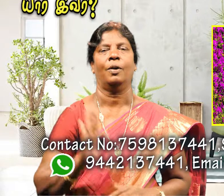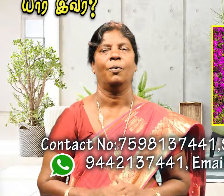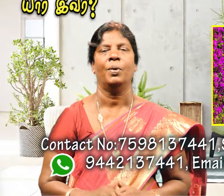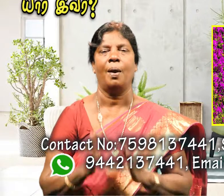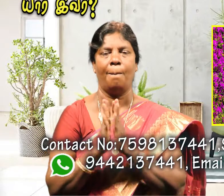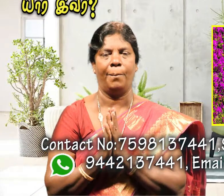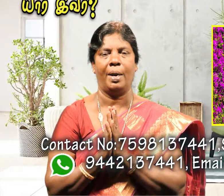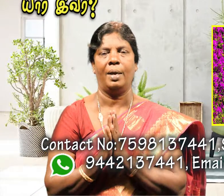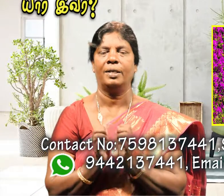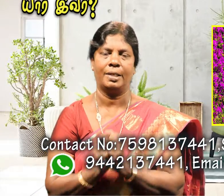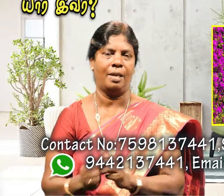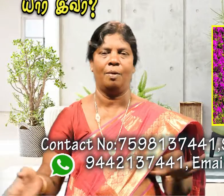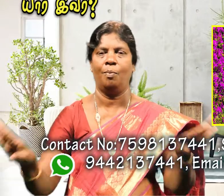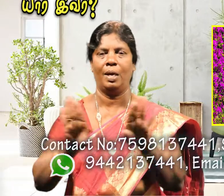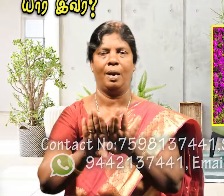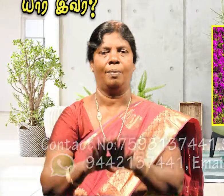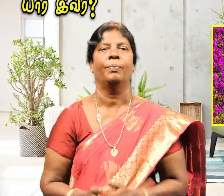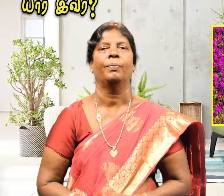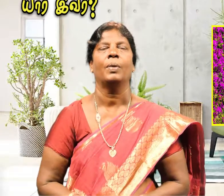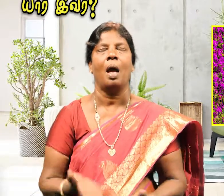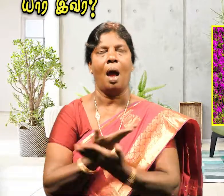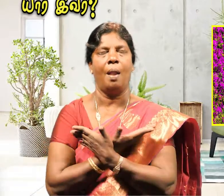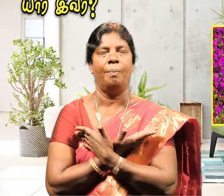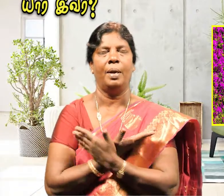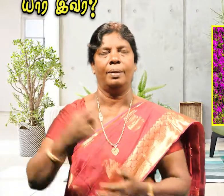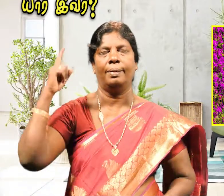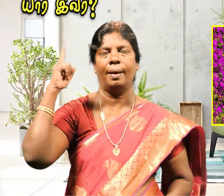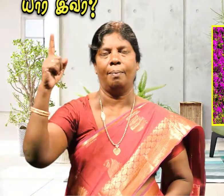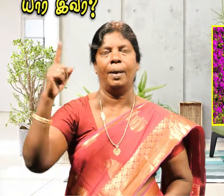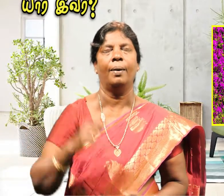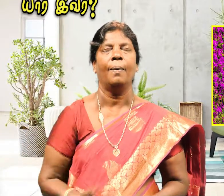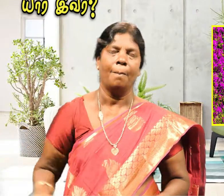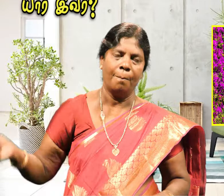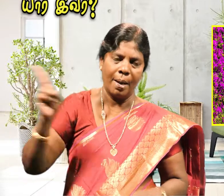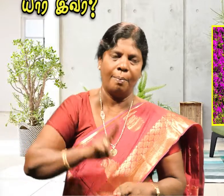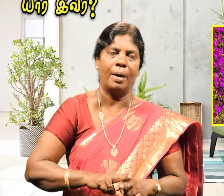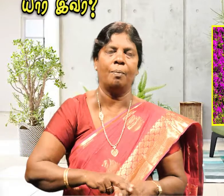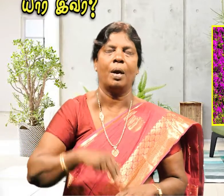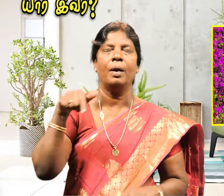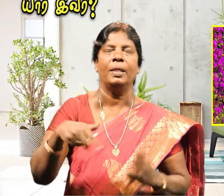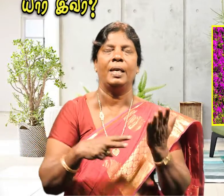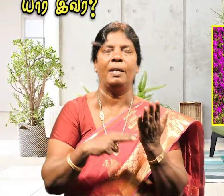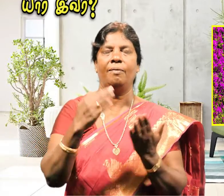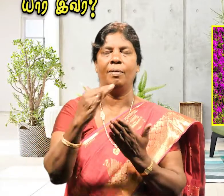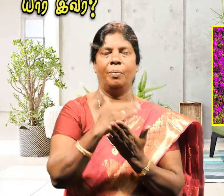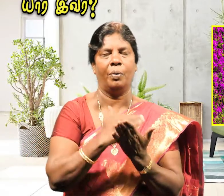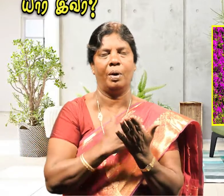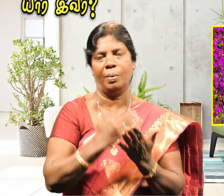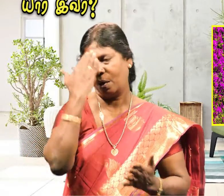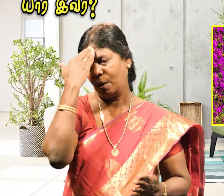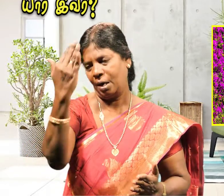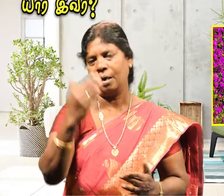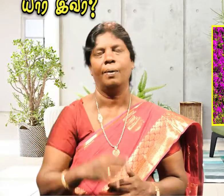காத்திருக்கிறோம். நாம் பிரார்த்தனை செய்து நிறைவு செய்வோமா? அன்பின் தகப்பனே, மறுபடியுமா இந்த நிகழ்ச்சிக்காக